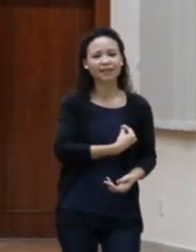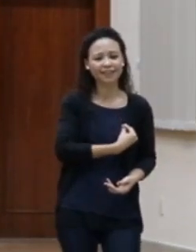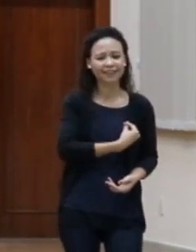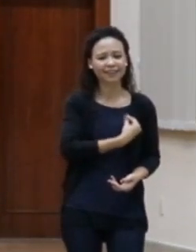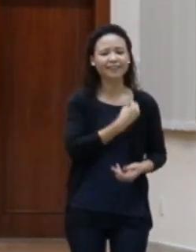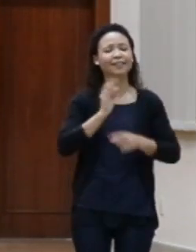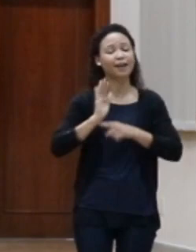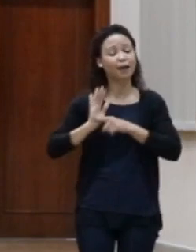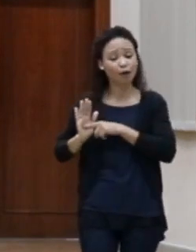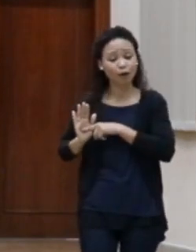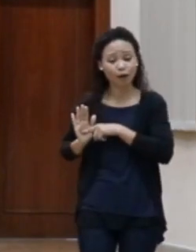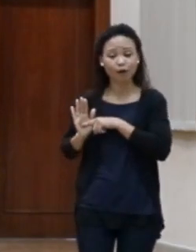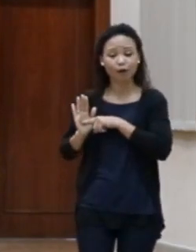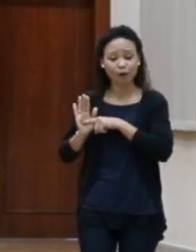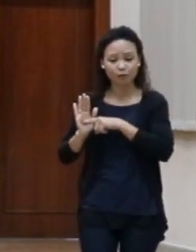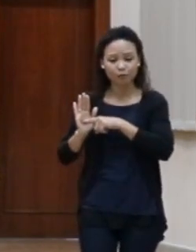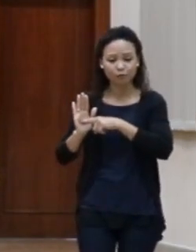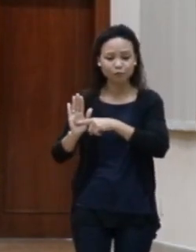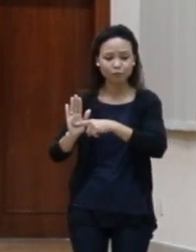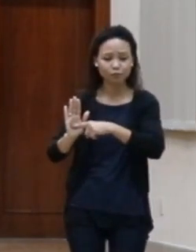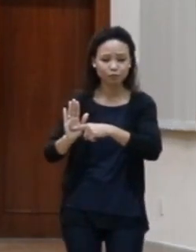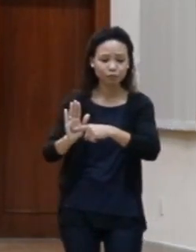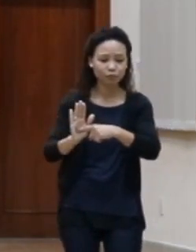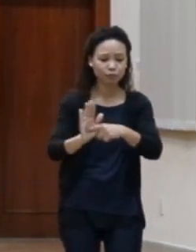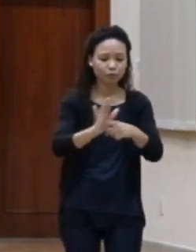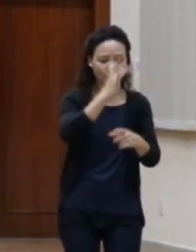Te amam.